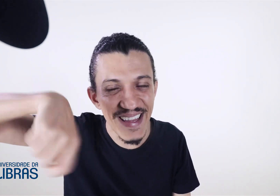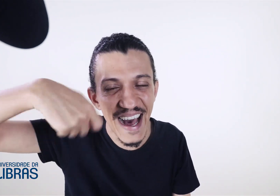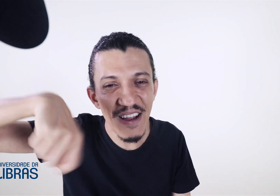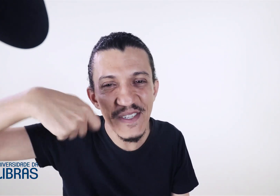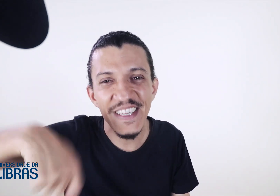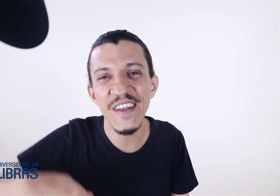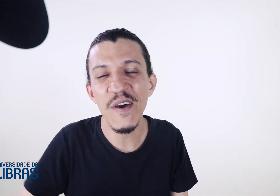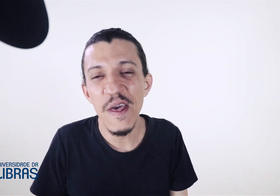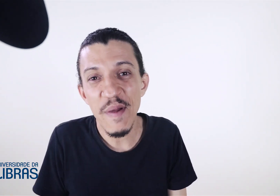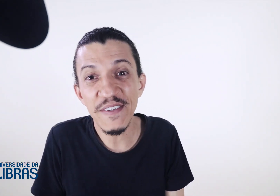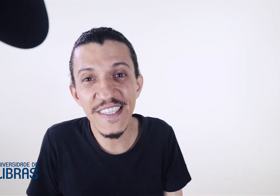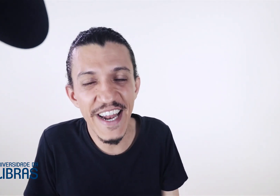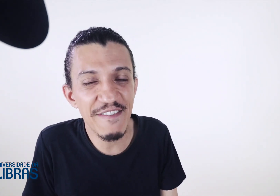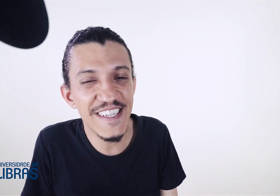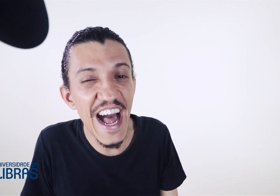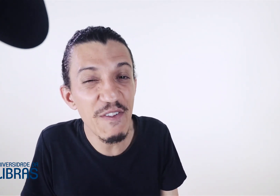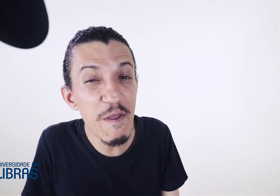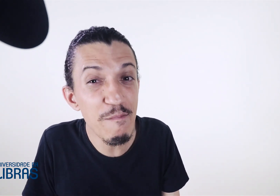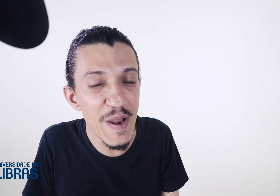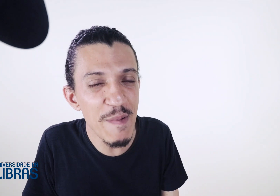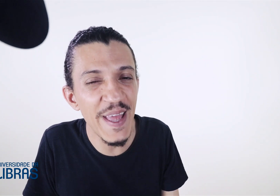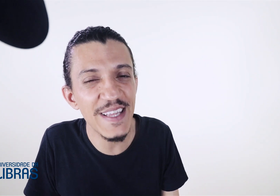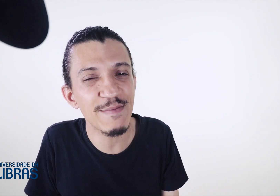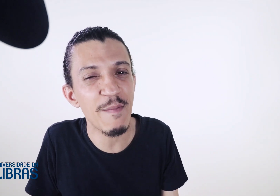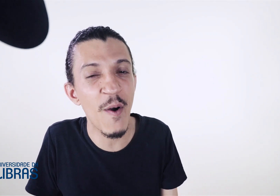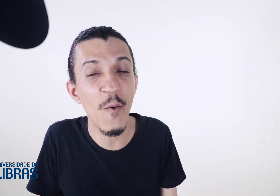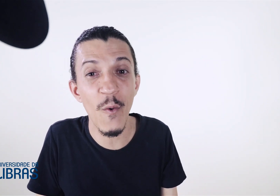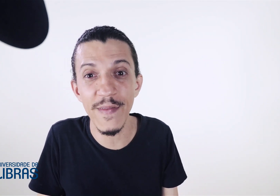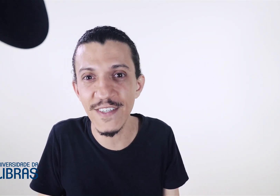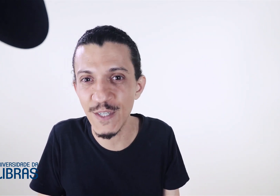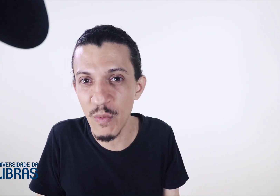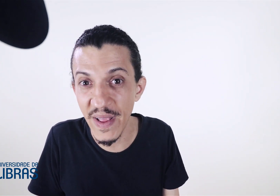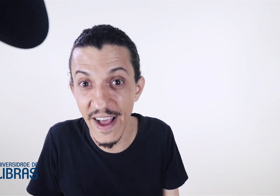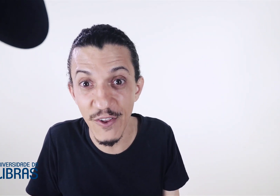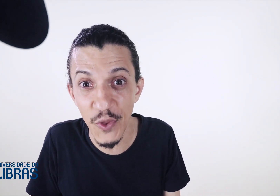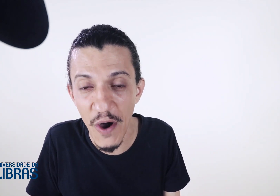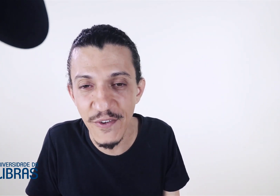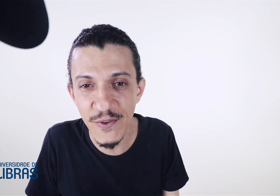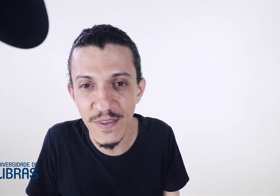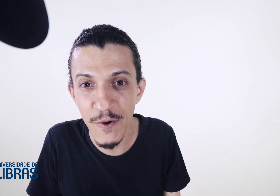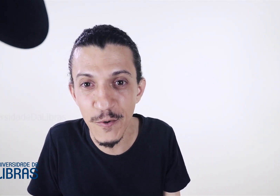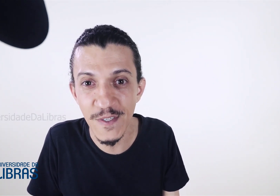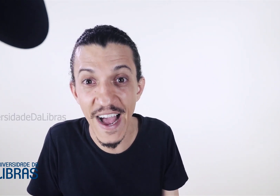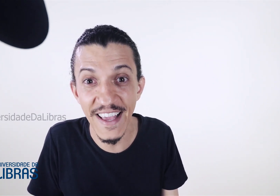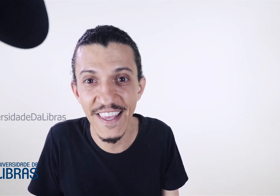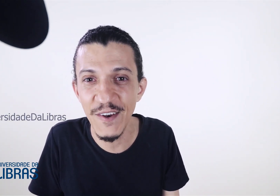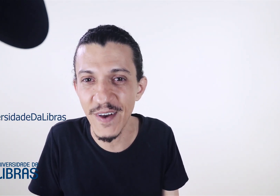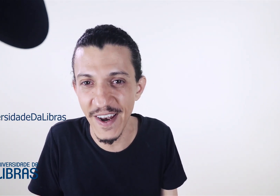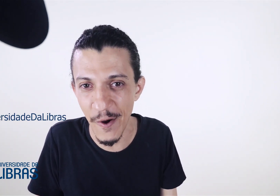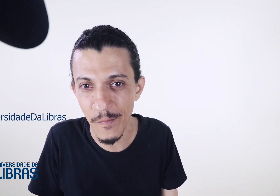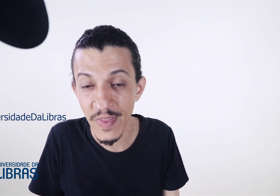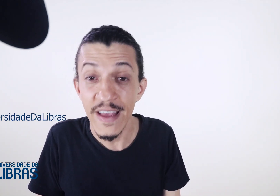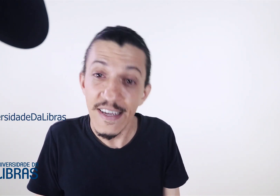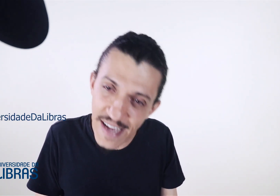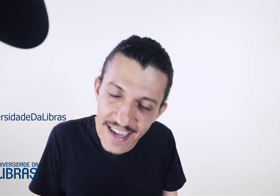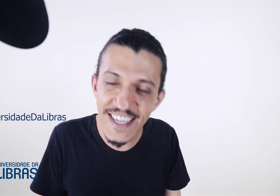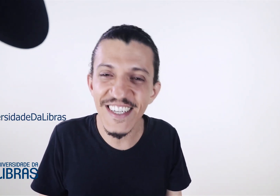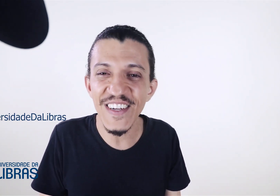badala o sininho para você ser avisado em primeiríssima mão quando a gente publicar novos conteúdos aqui no canal. Segue a gente lá no